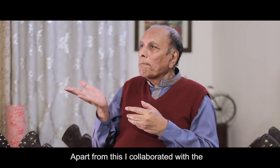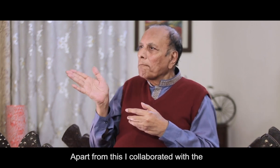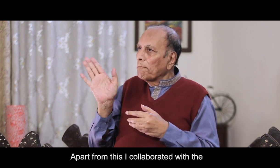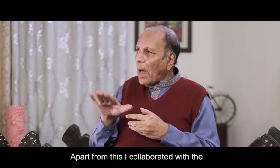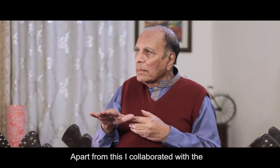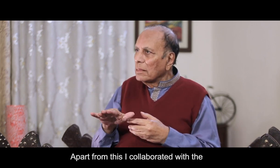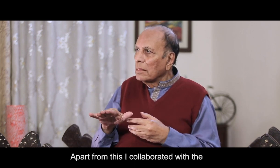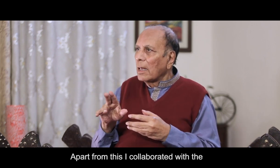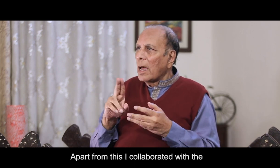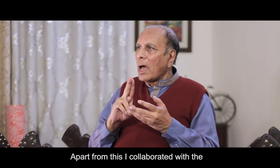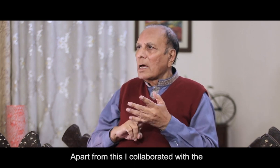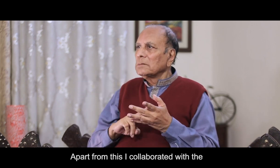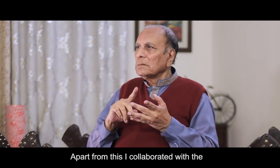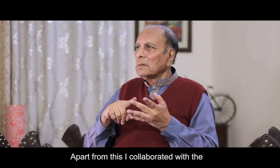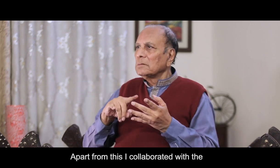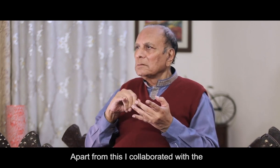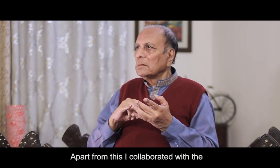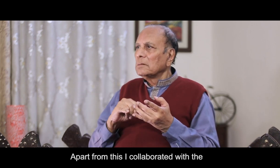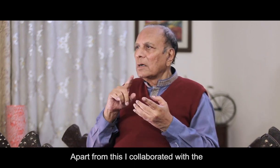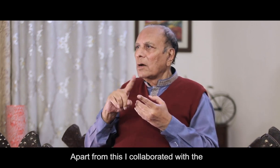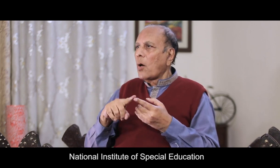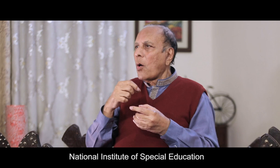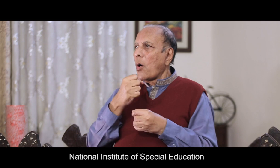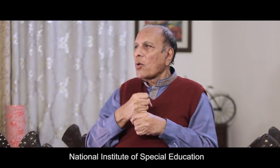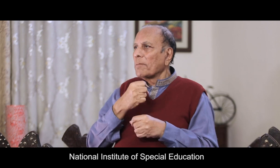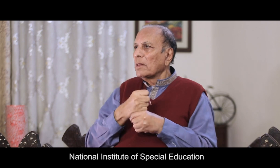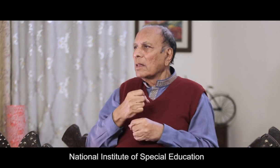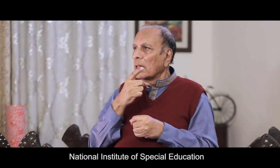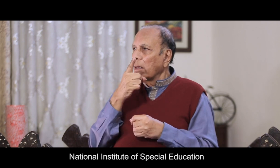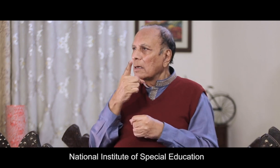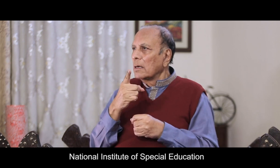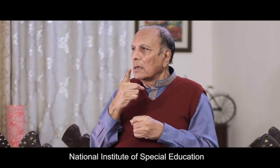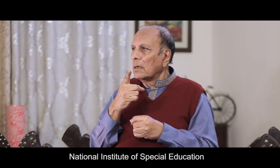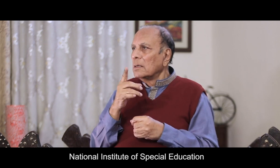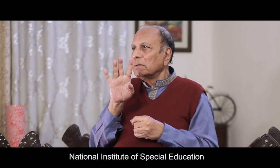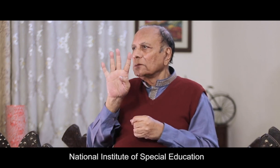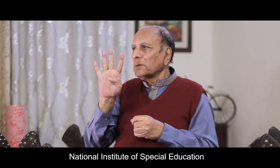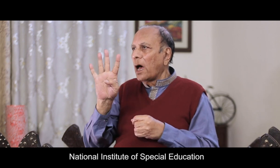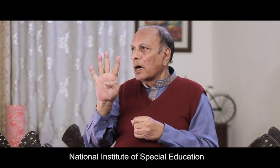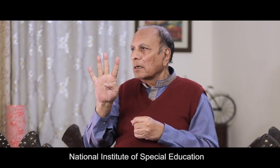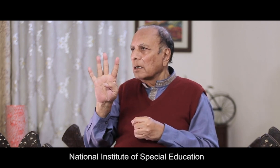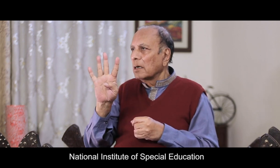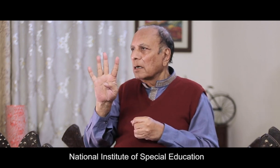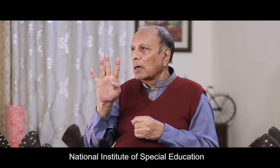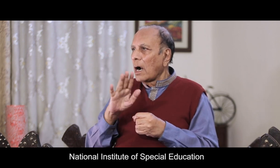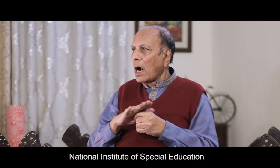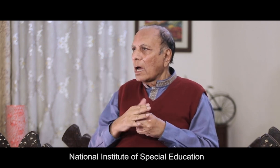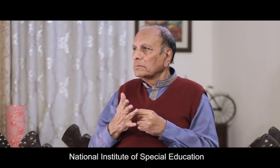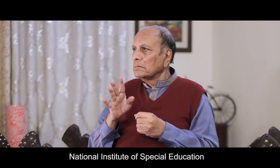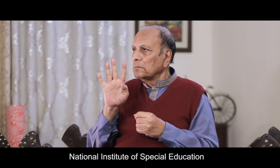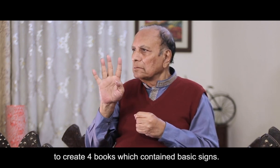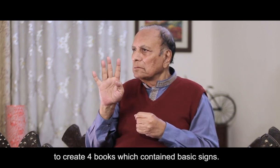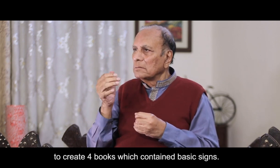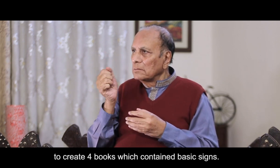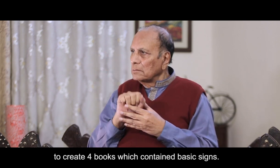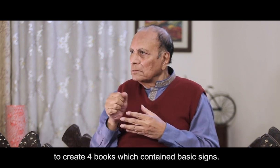इसके अलावा NISE नेशनल इंस्टीट्यूट ऑफ स्पेशल एजुकेशन के साथ भी मिलकर 4 बुक्स प्रिंट